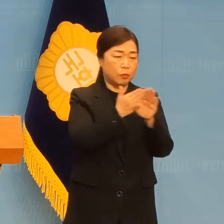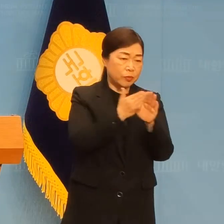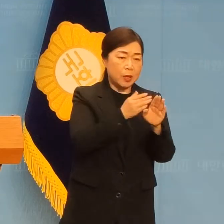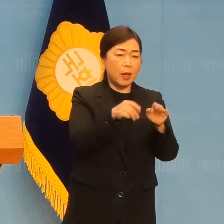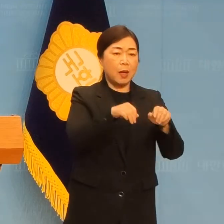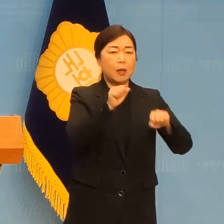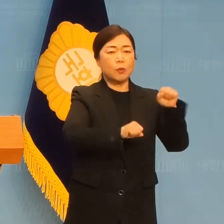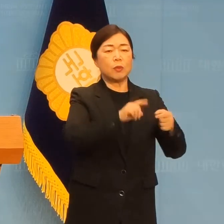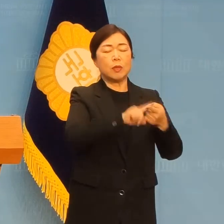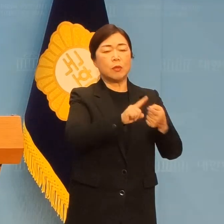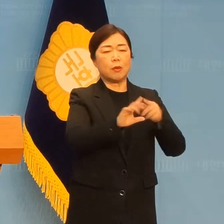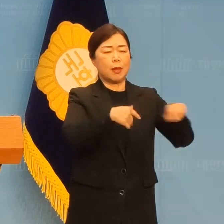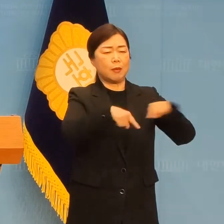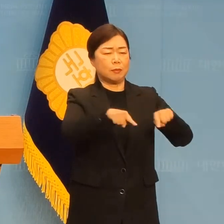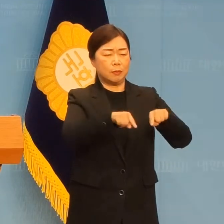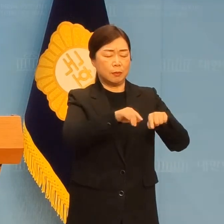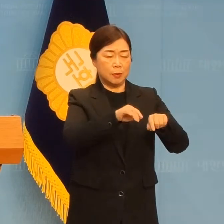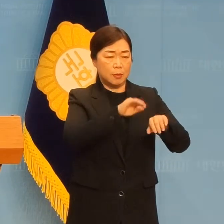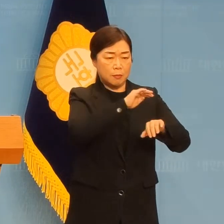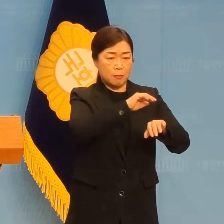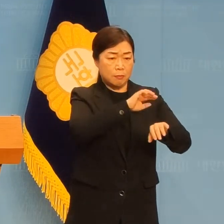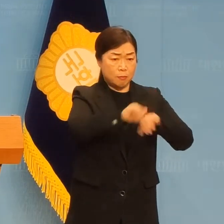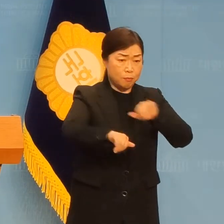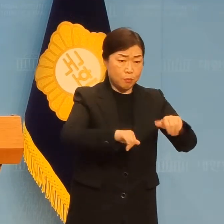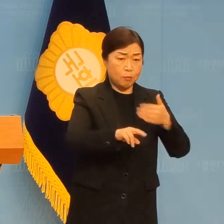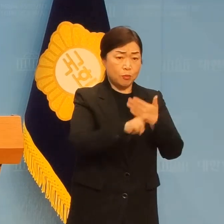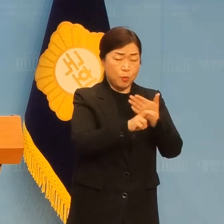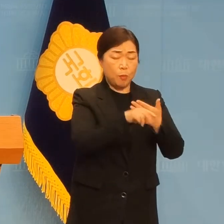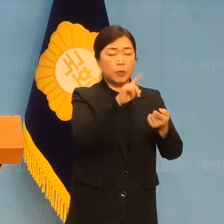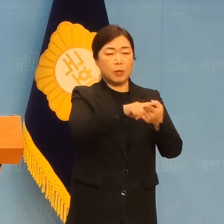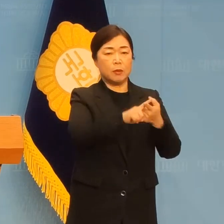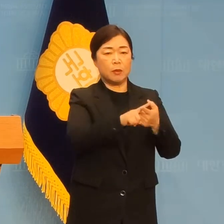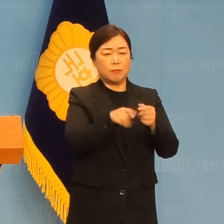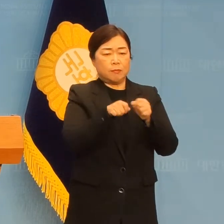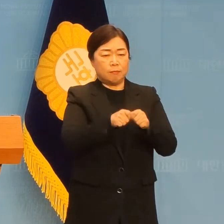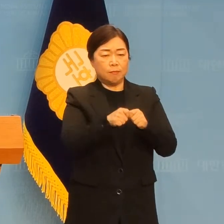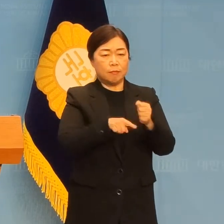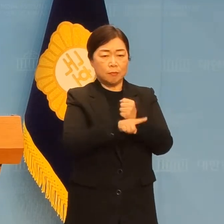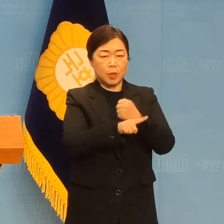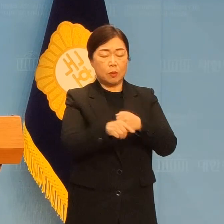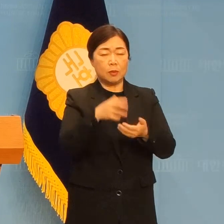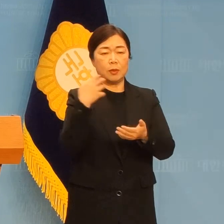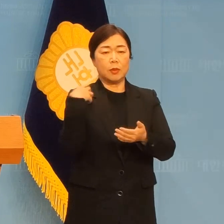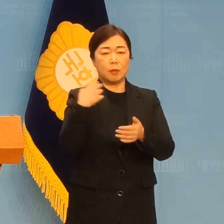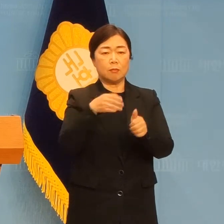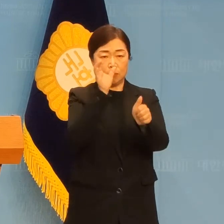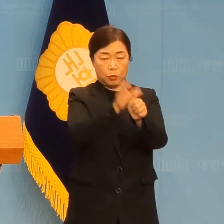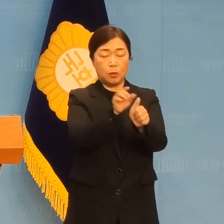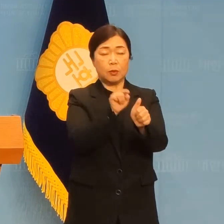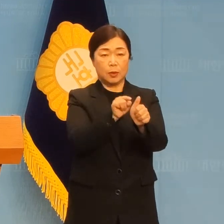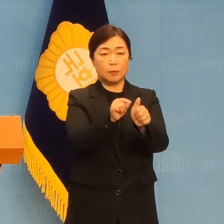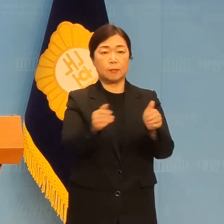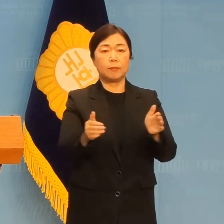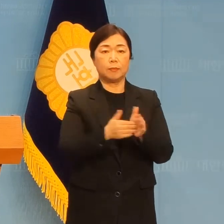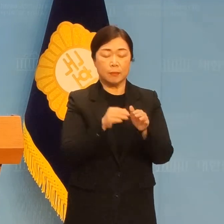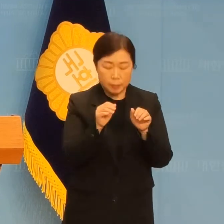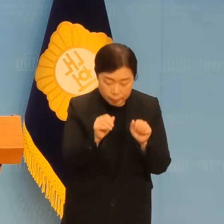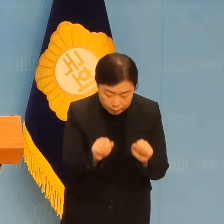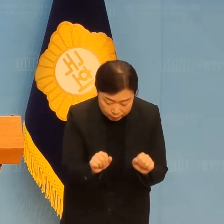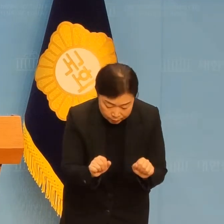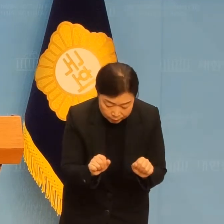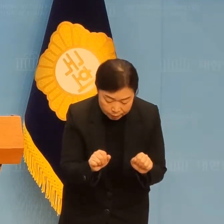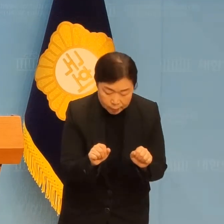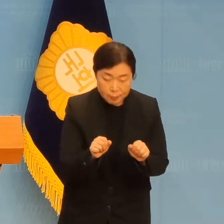행위의 진상을 끝까지 규명하고 엄중한 책임을 물을 것입니다. 이상입니다.